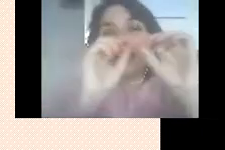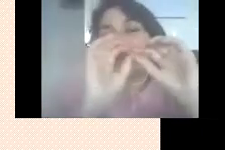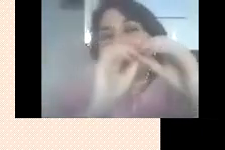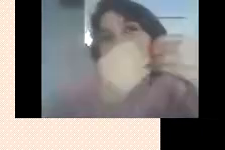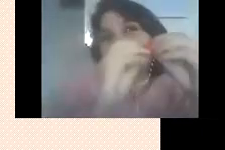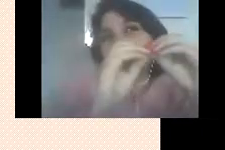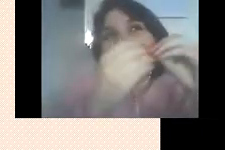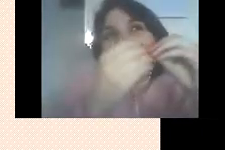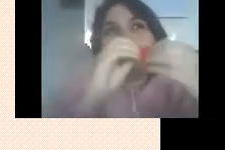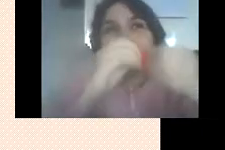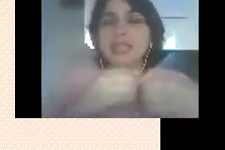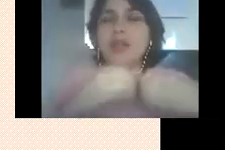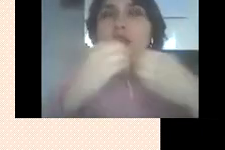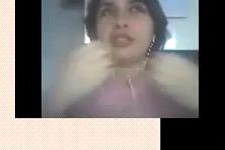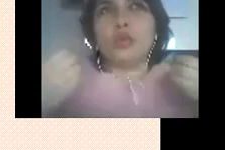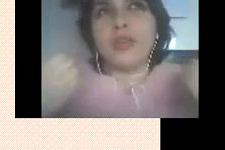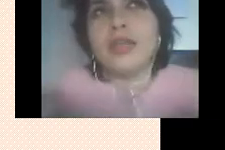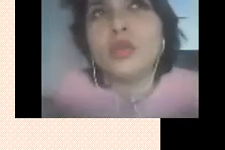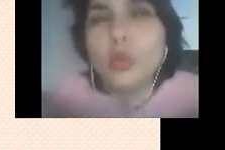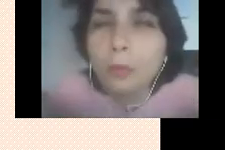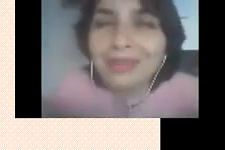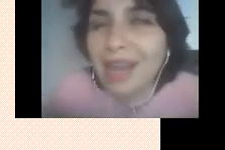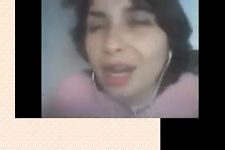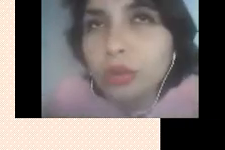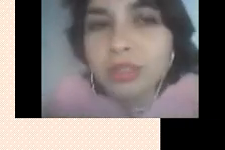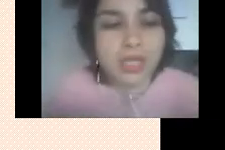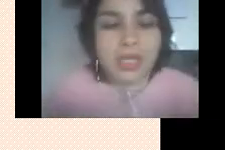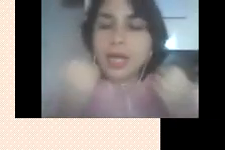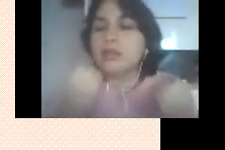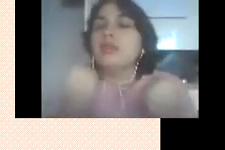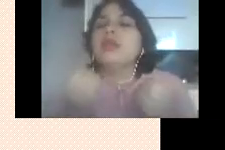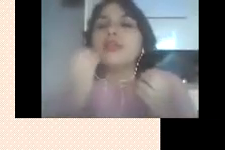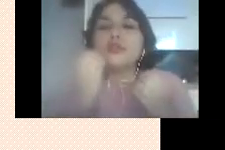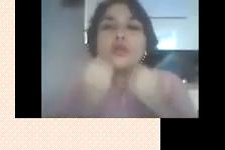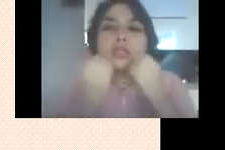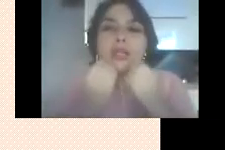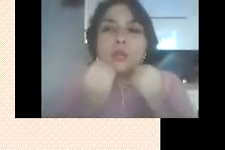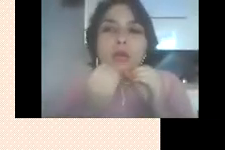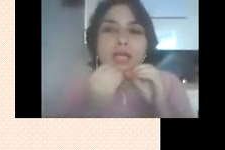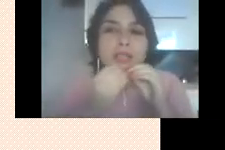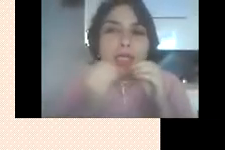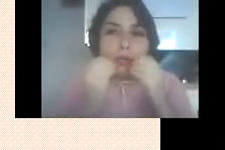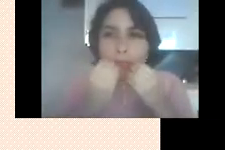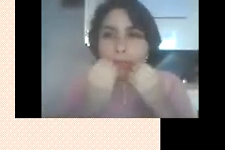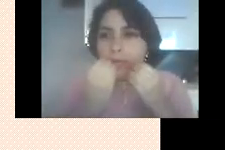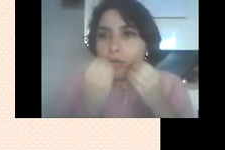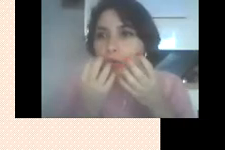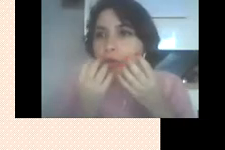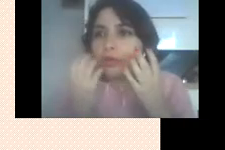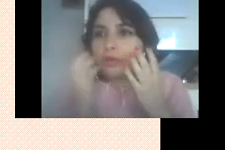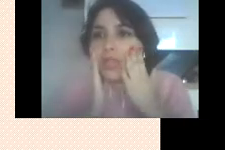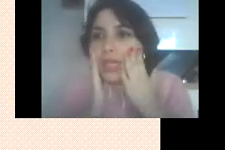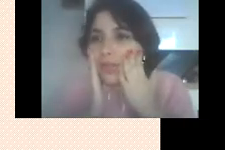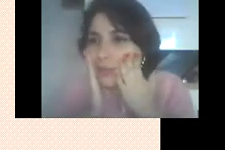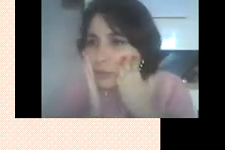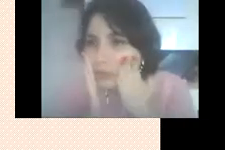Entonces, está hecho de un material flexible, porque si estuviera hecho de un material duro, ¿se imaginan? Que nosotros nos echáramos el chicle con un material duro,